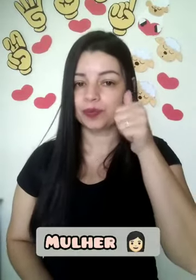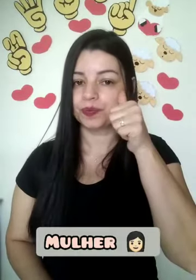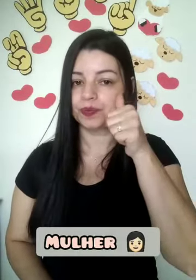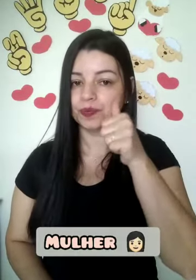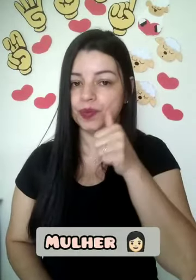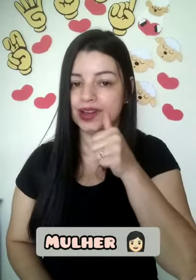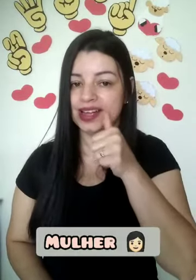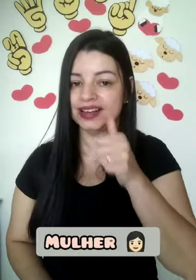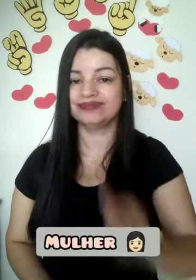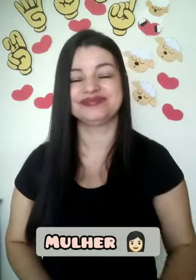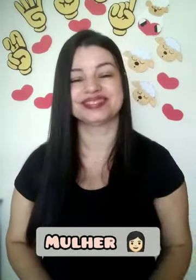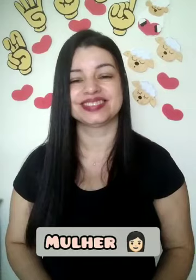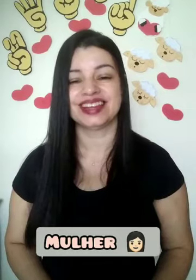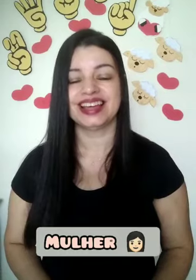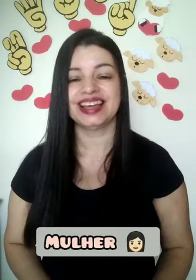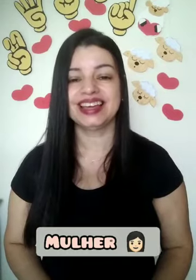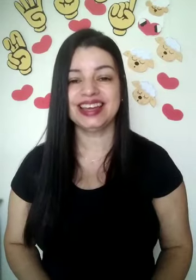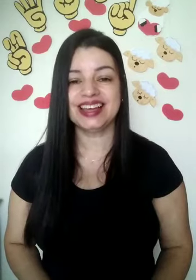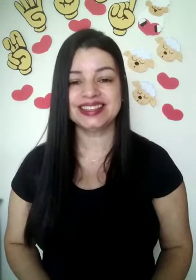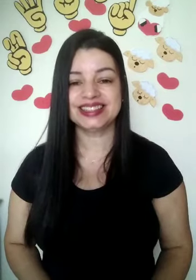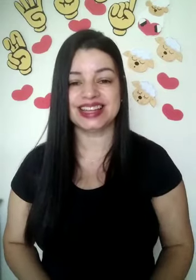criança,